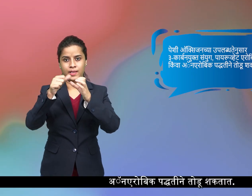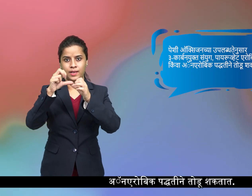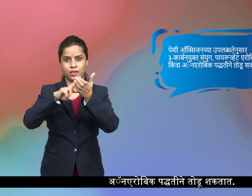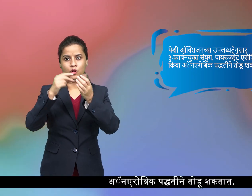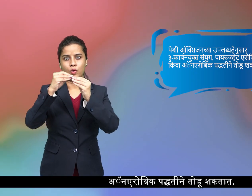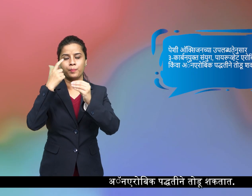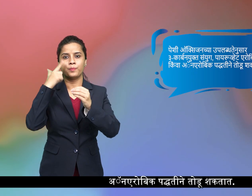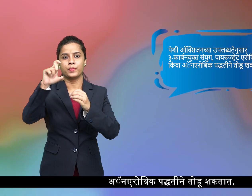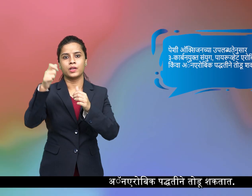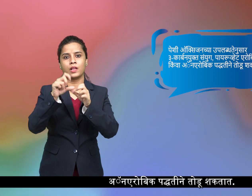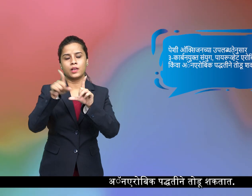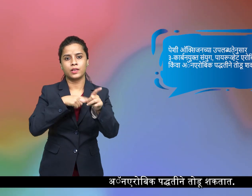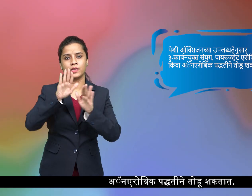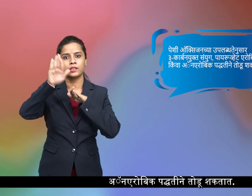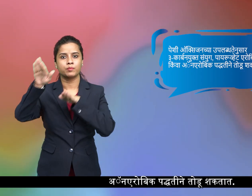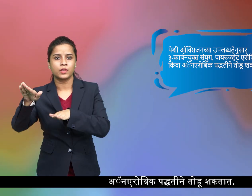एनारोबिक पद्धतीने तोडू शकतात.